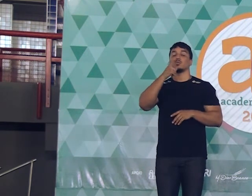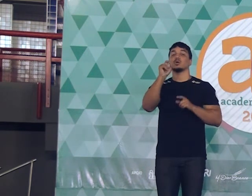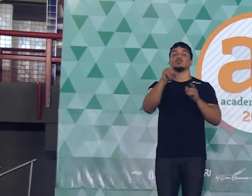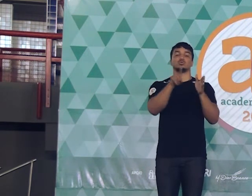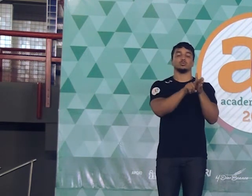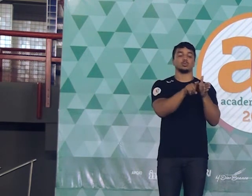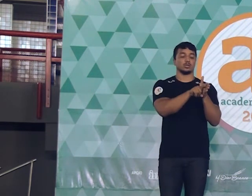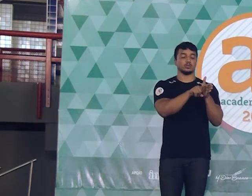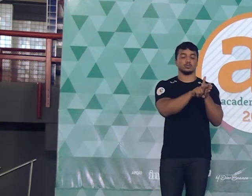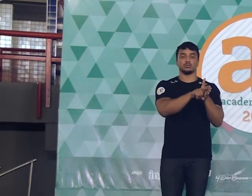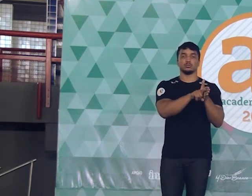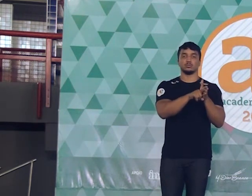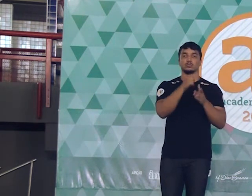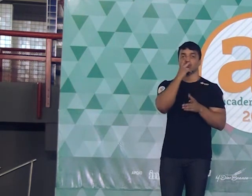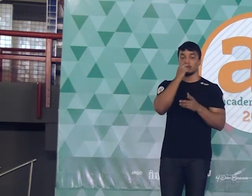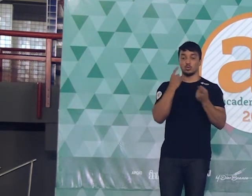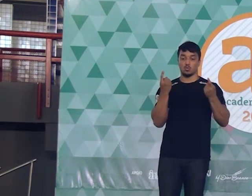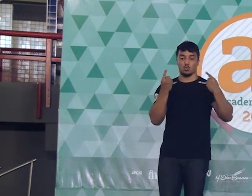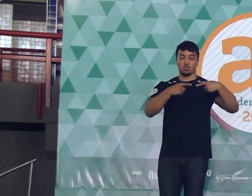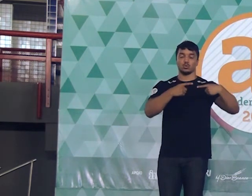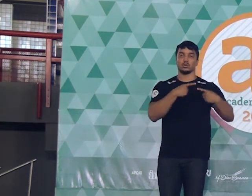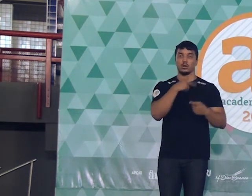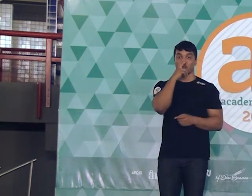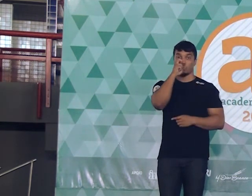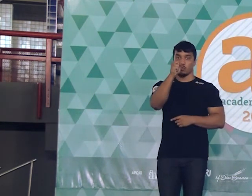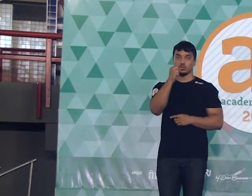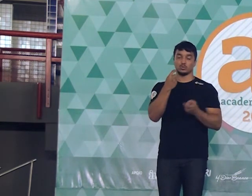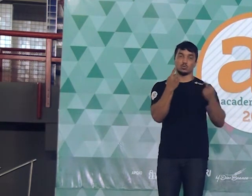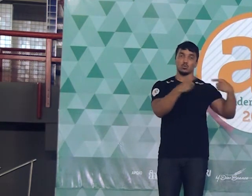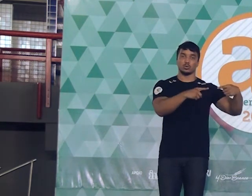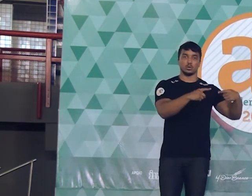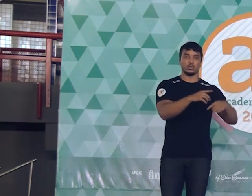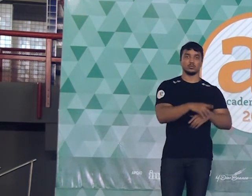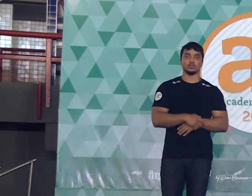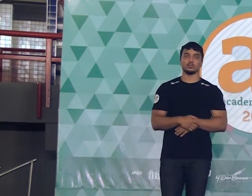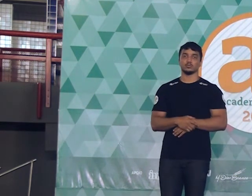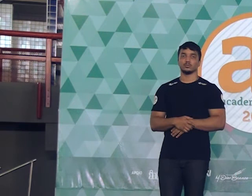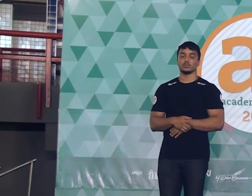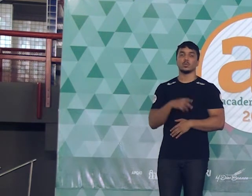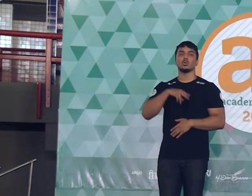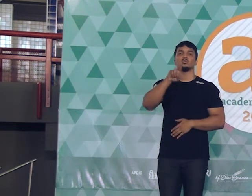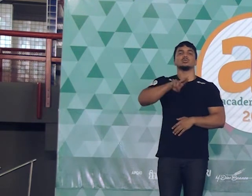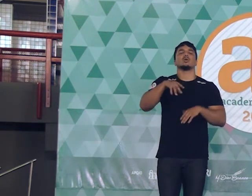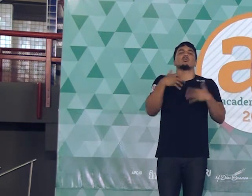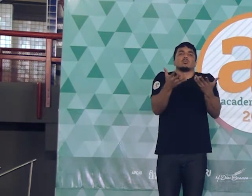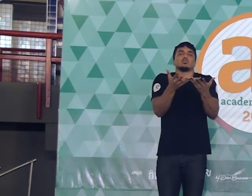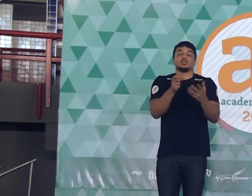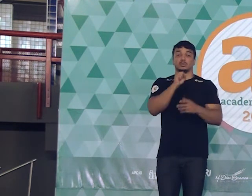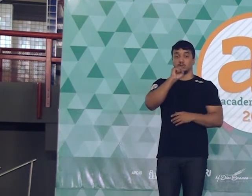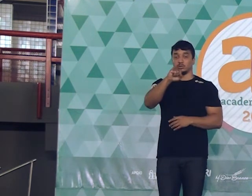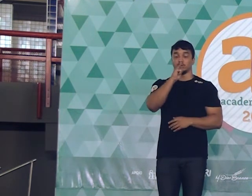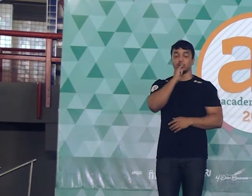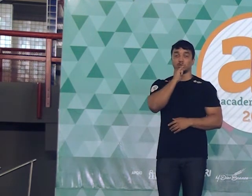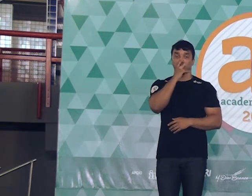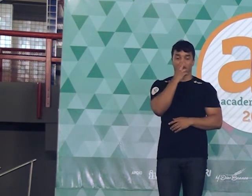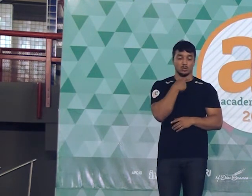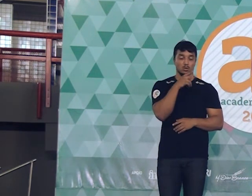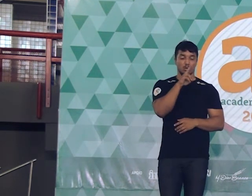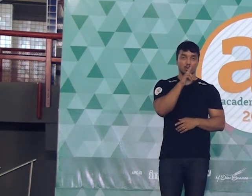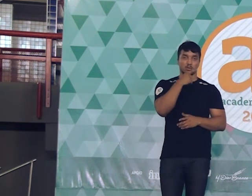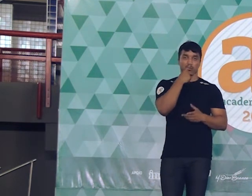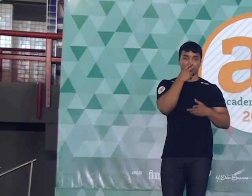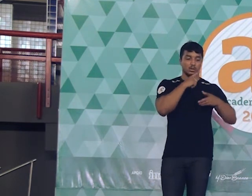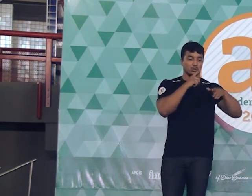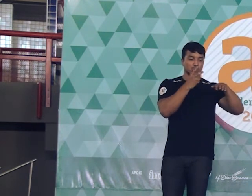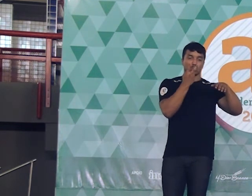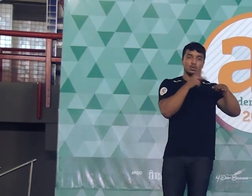subtração. É o contrário de força. Então, quando é que eu vou usar isso? Apenas quando você tiver